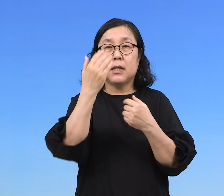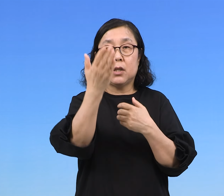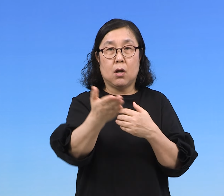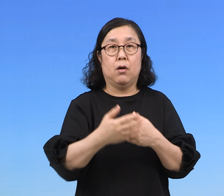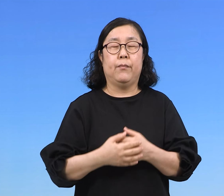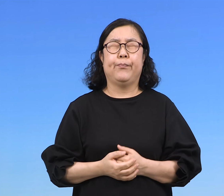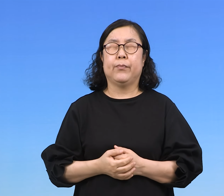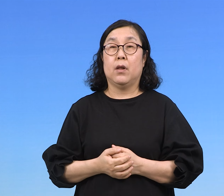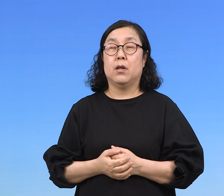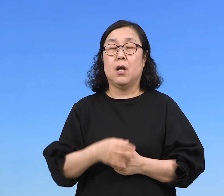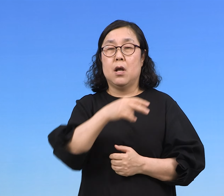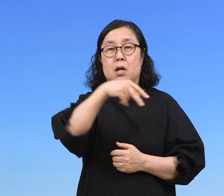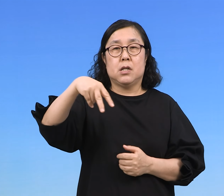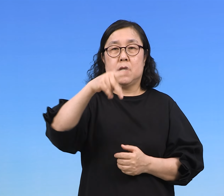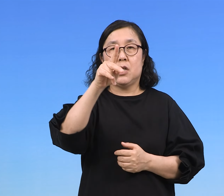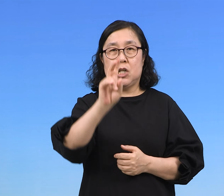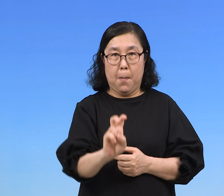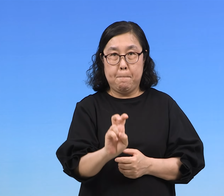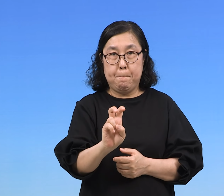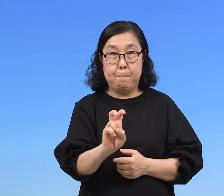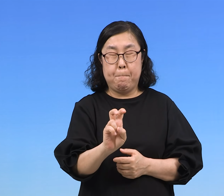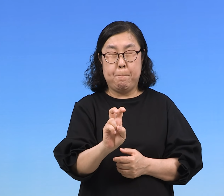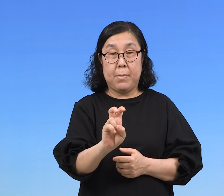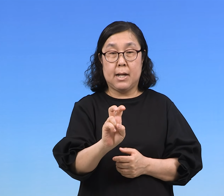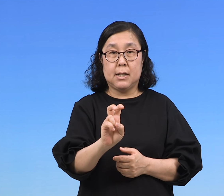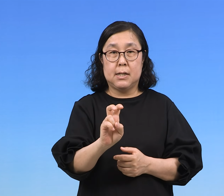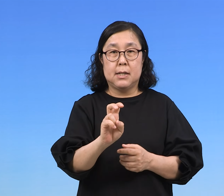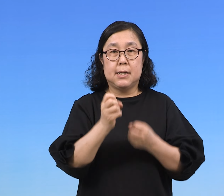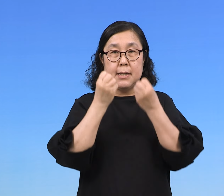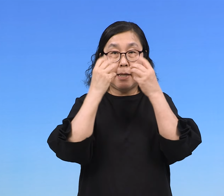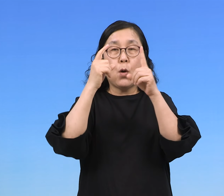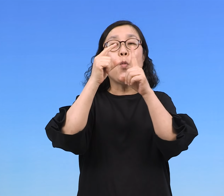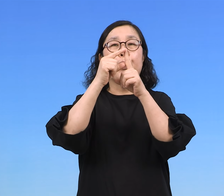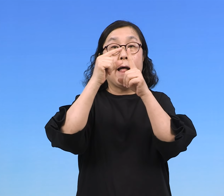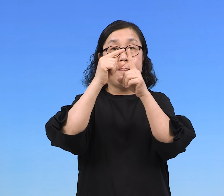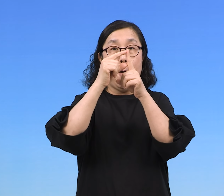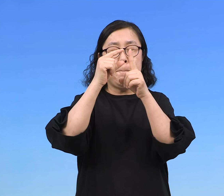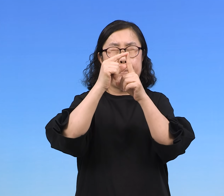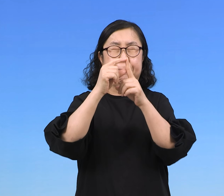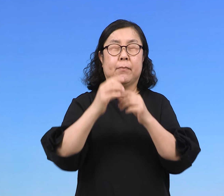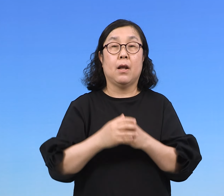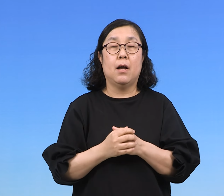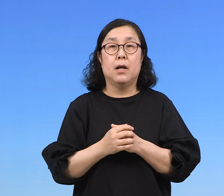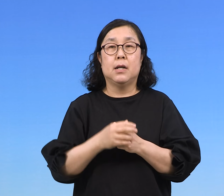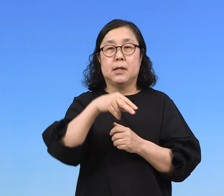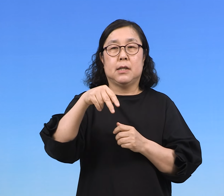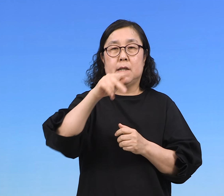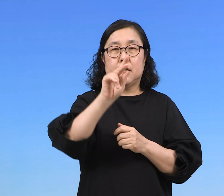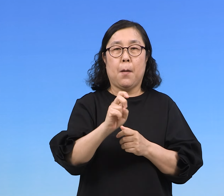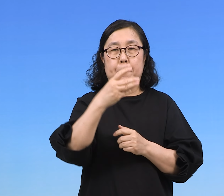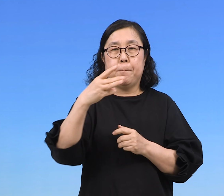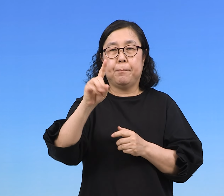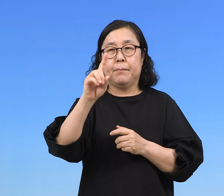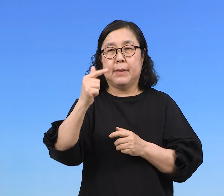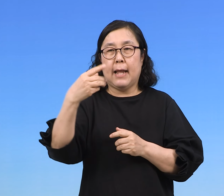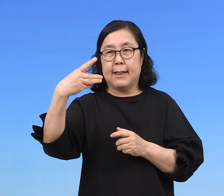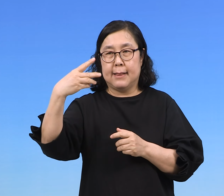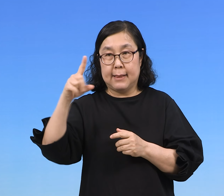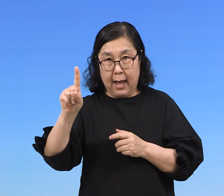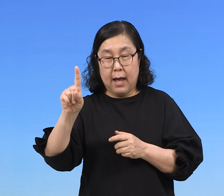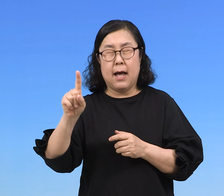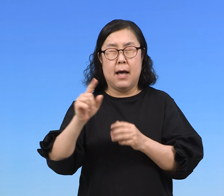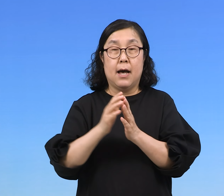노래 제목이 그 썸이라고 요즘 그 젊은이들이 사용하는 신조어인 것 같습니다. 그래서 뭐 썸 탄다, 뭐